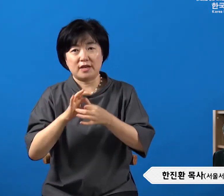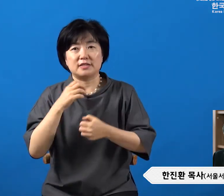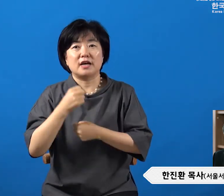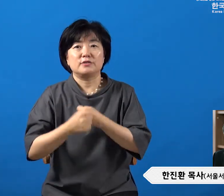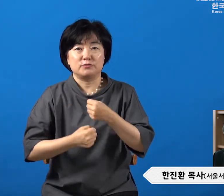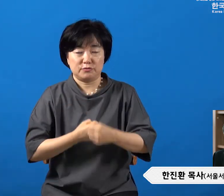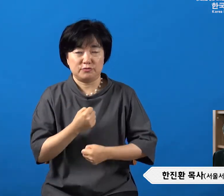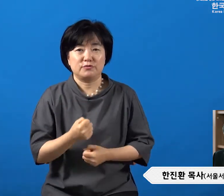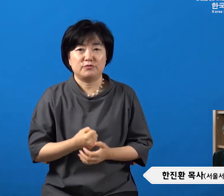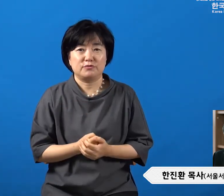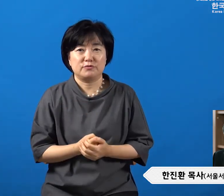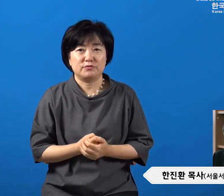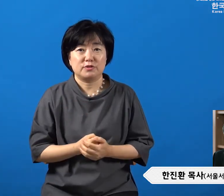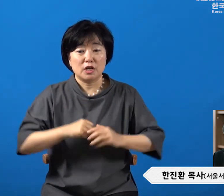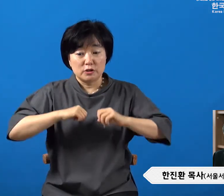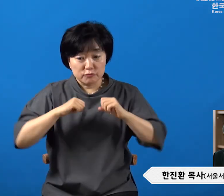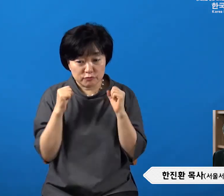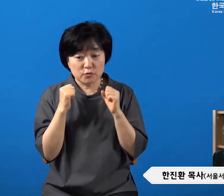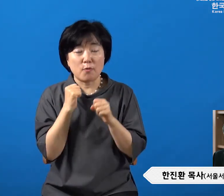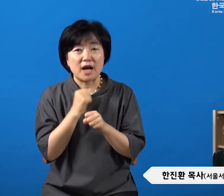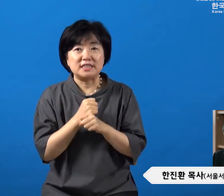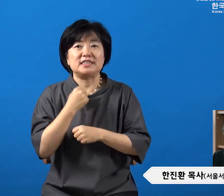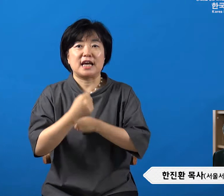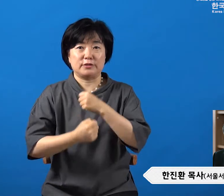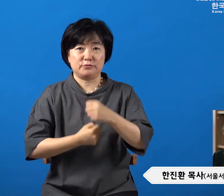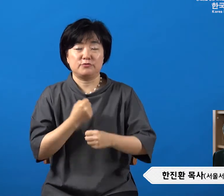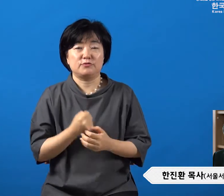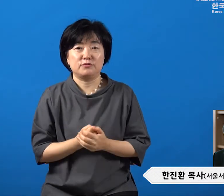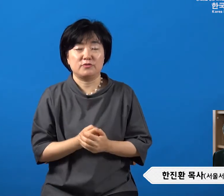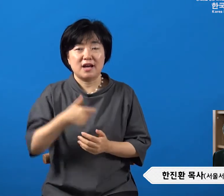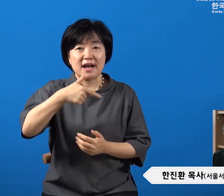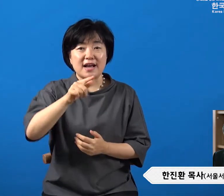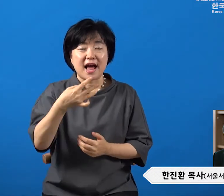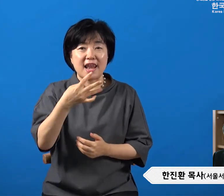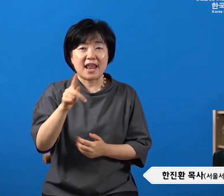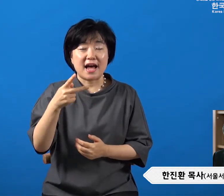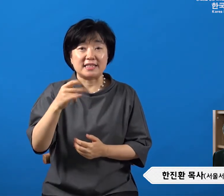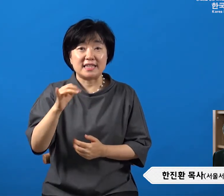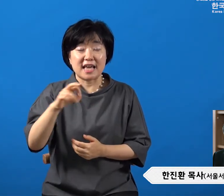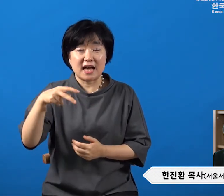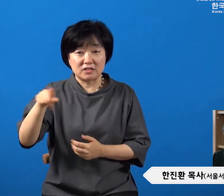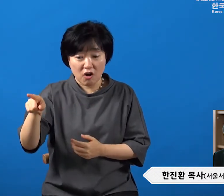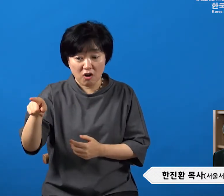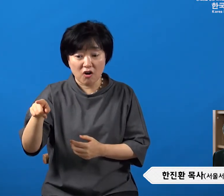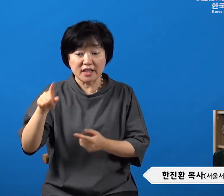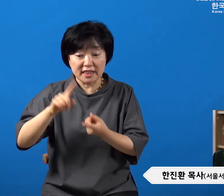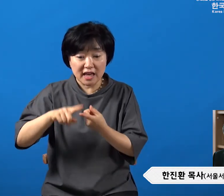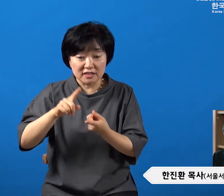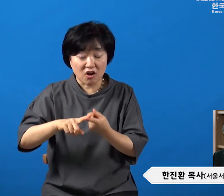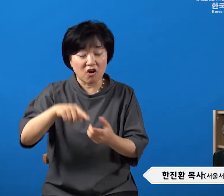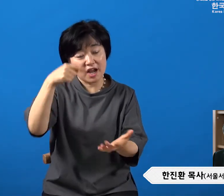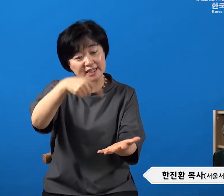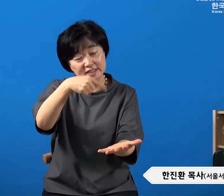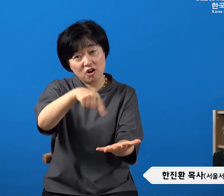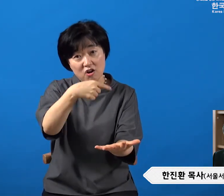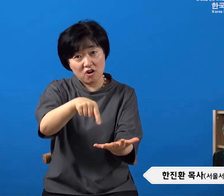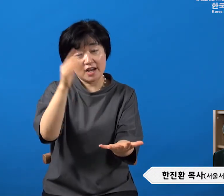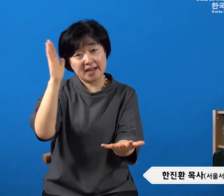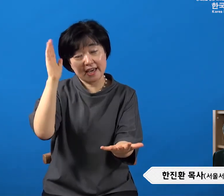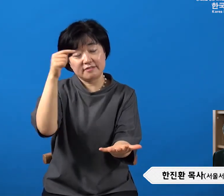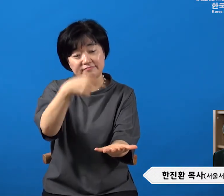순종의 자유입니다. 순종하는 자유입니다. 갈라디아서 강해를 하면서